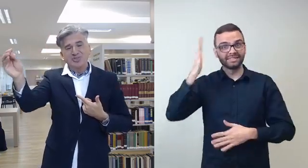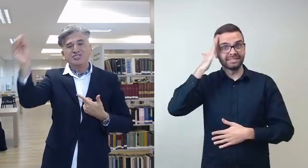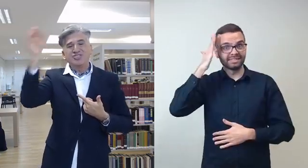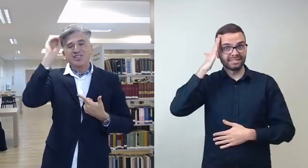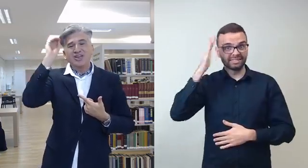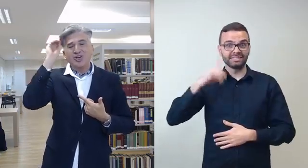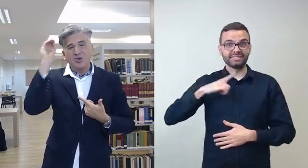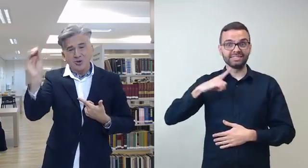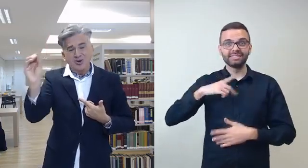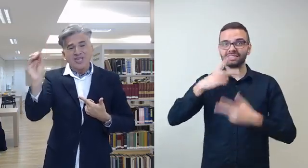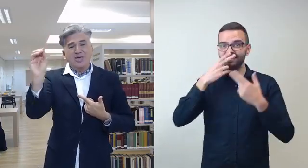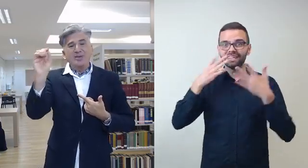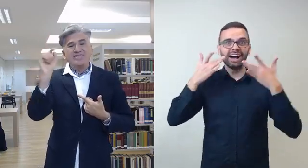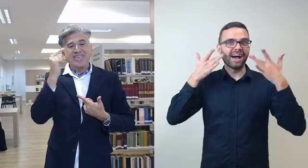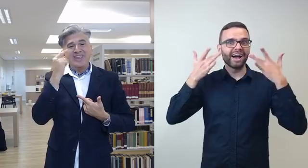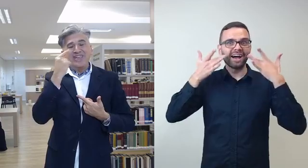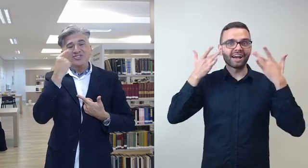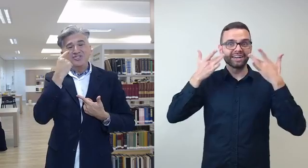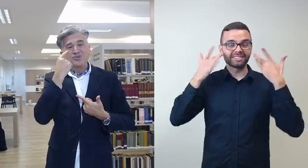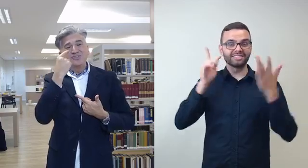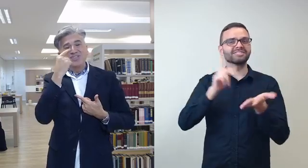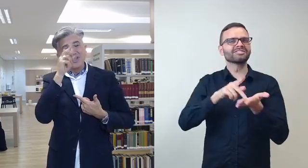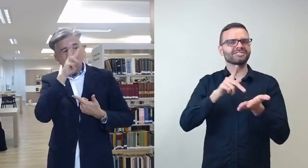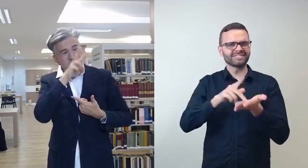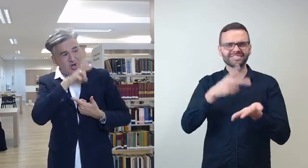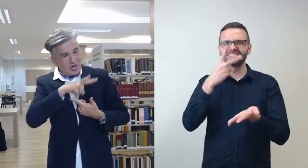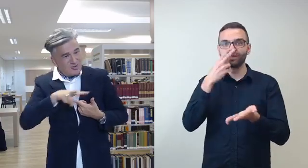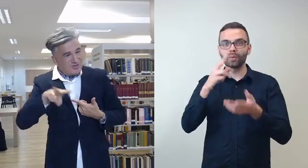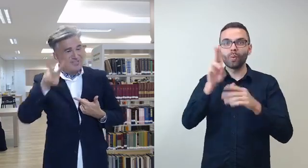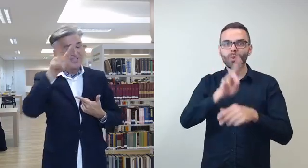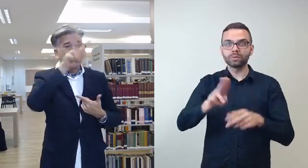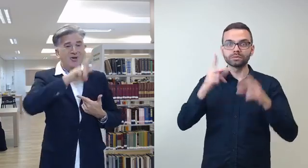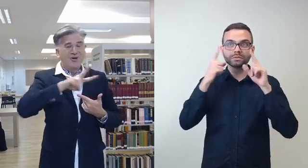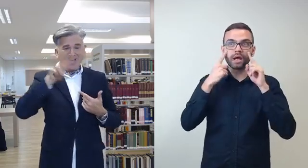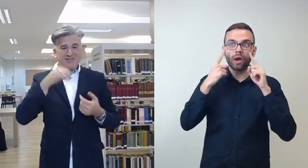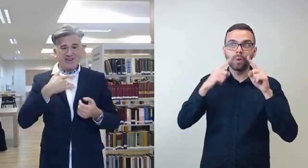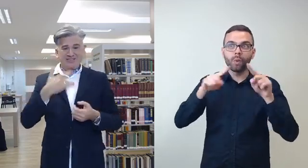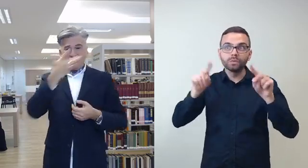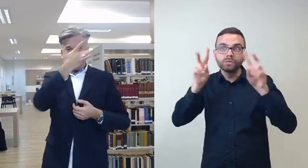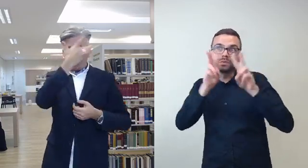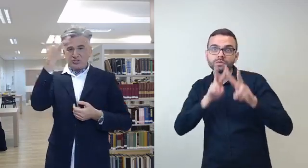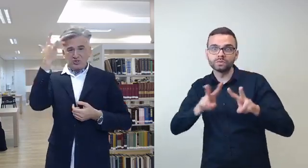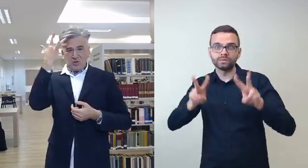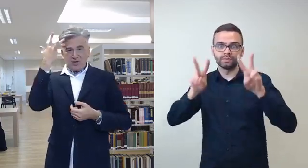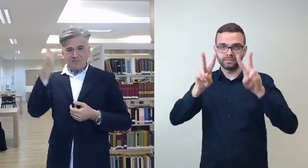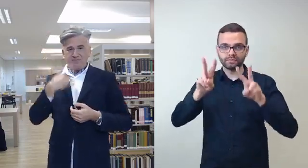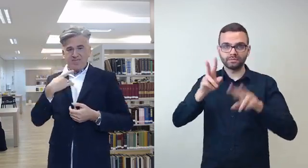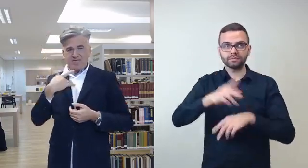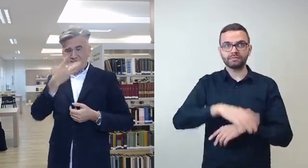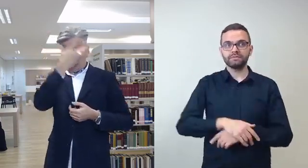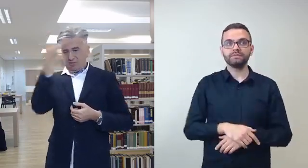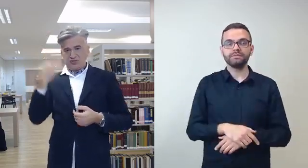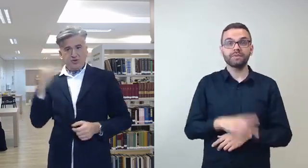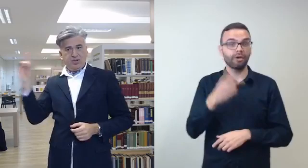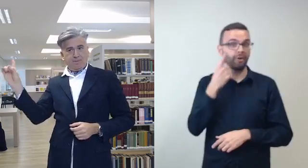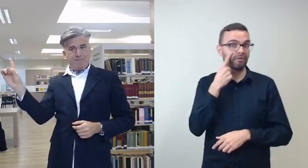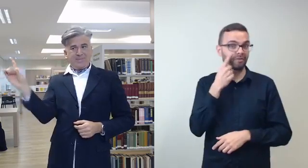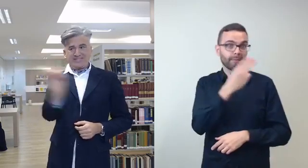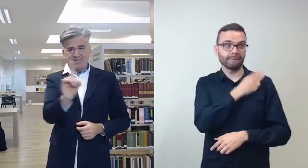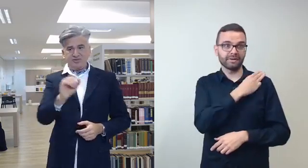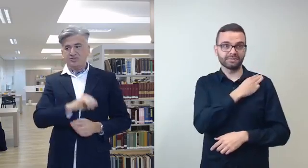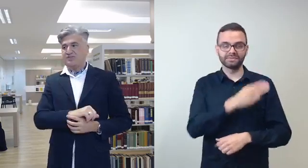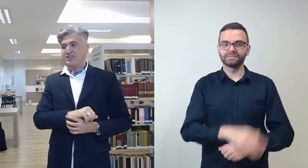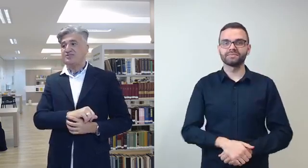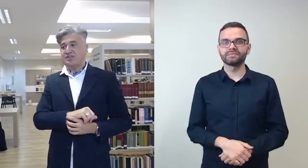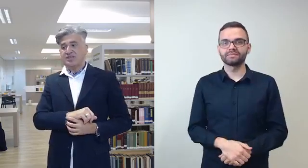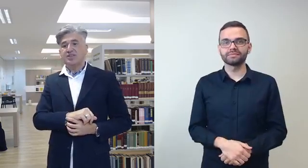de Etienne Decroix, que é uma técnica de usar os olhos. Então, o cara fala assim, pessoa, né? Pessoa